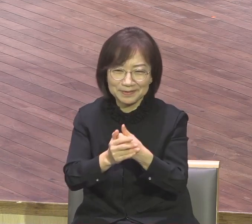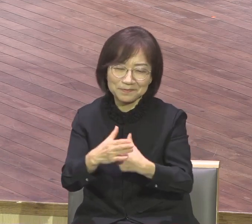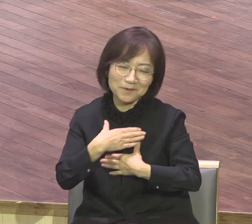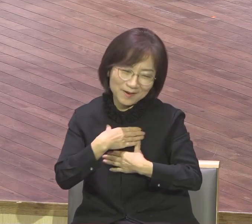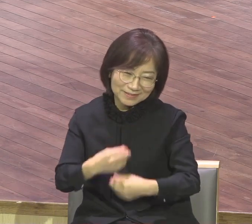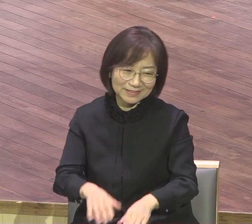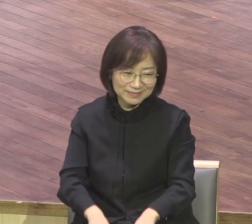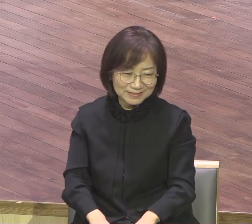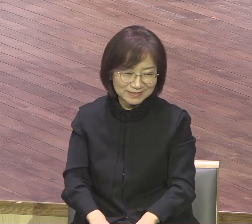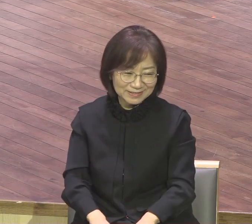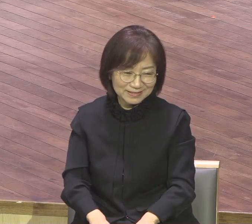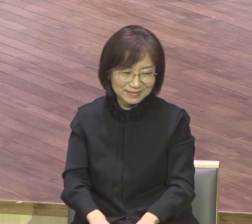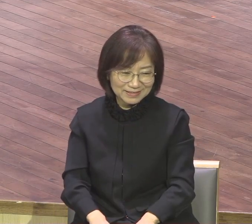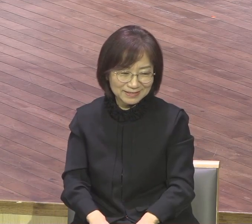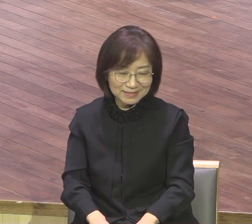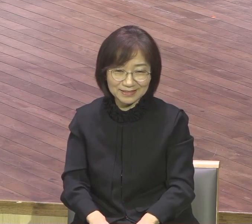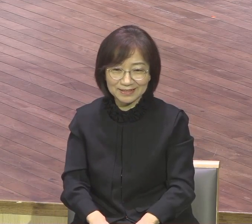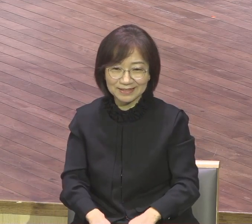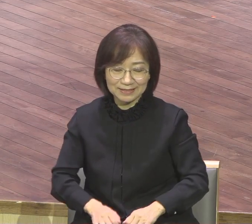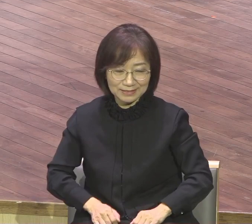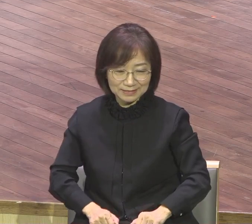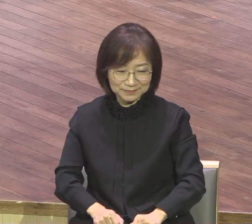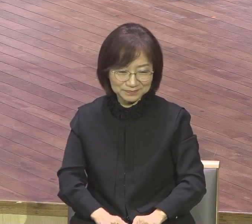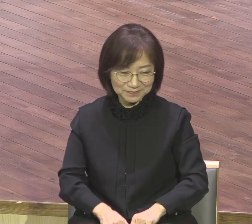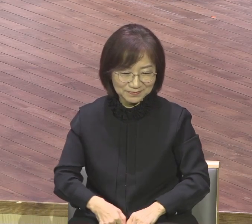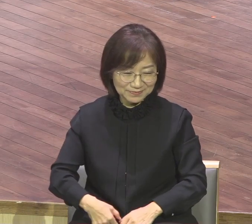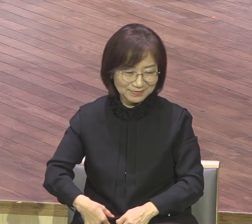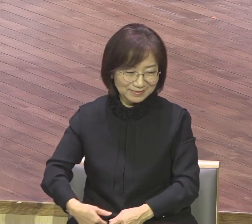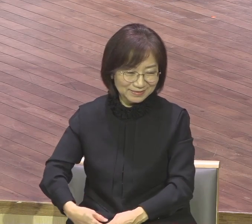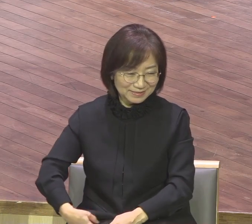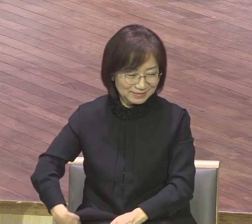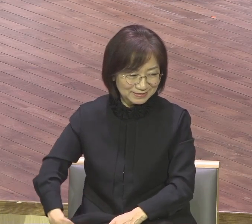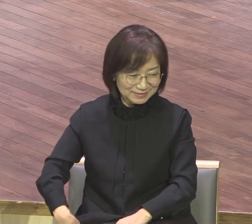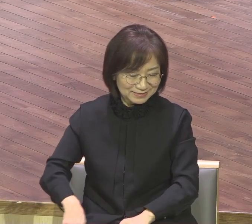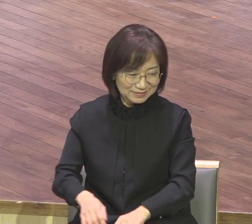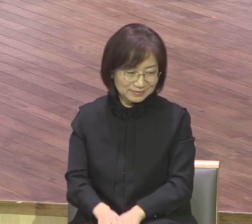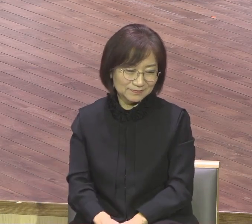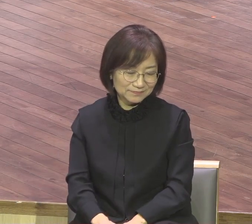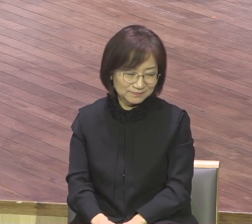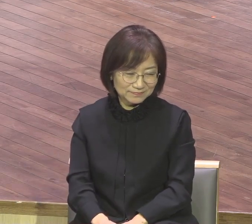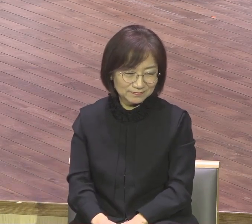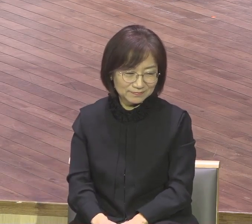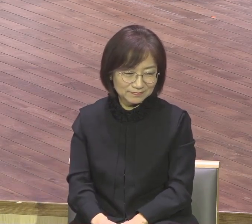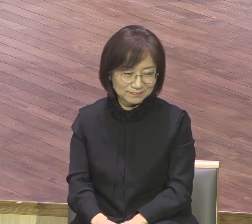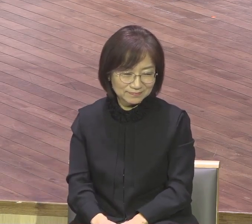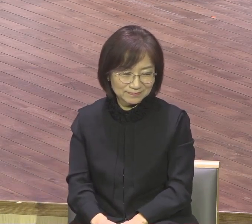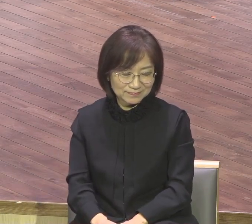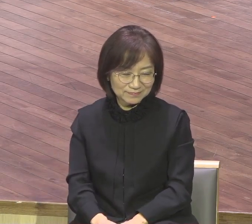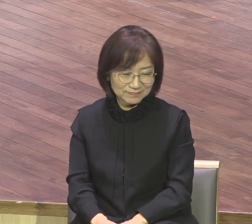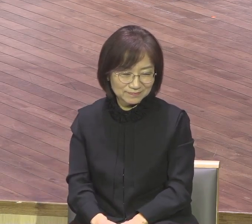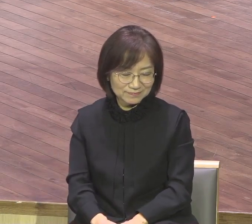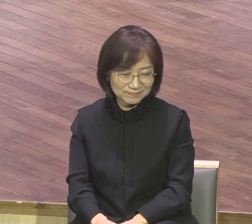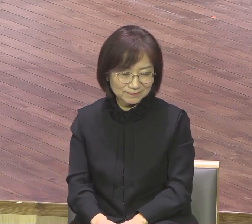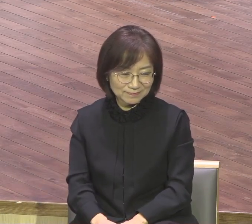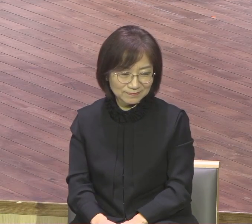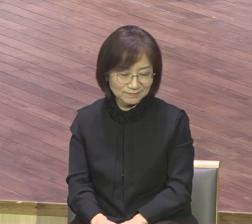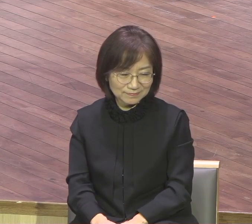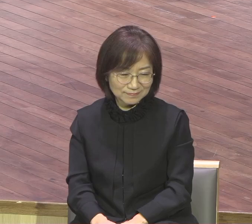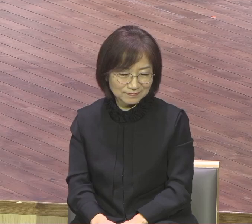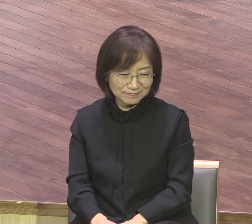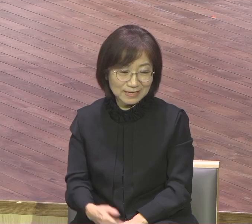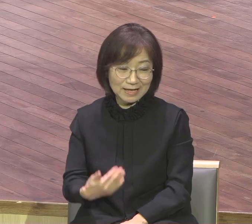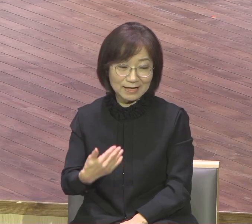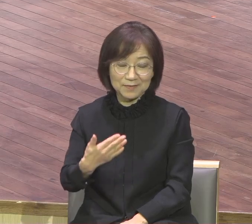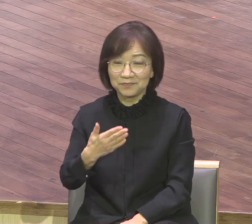우리 아들이 네보다 나이 많아 그랬더니 제가 둘째 아들입니다 이러더라고. Yo le dije tú eres menor que mi hijo, primer hijo, y entonces